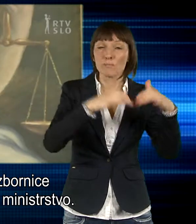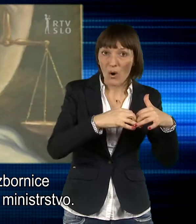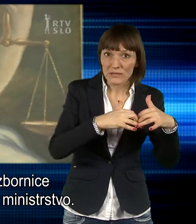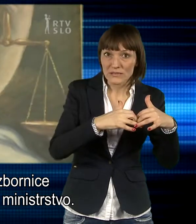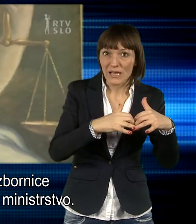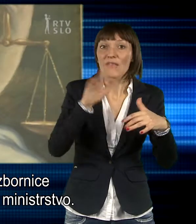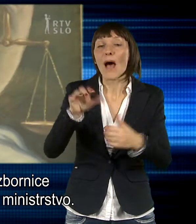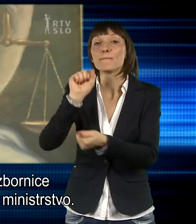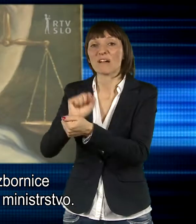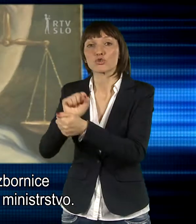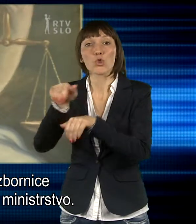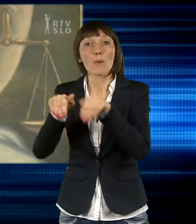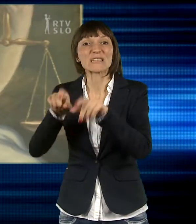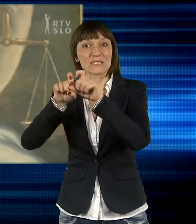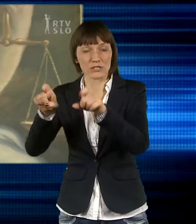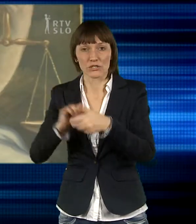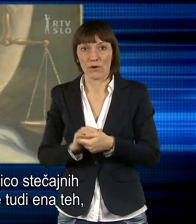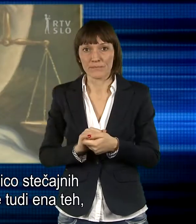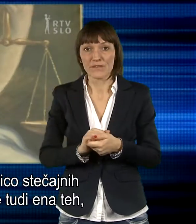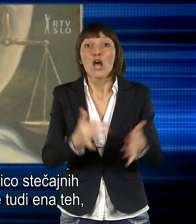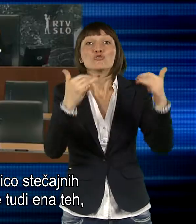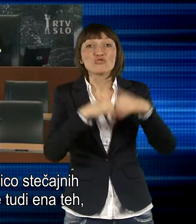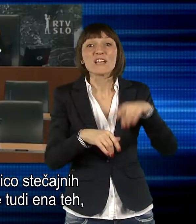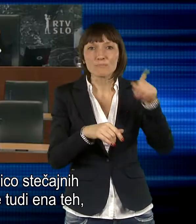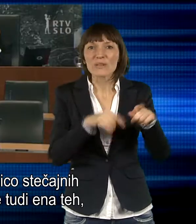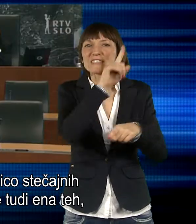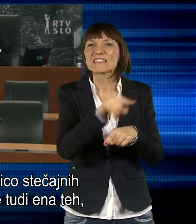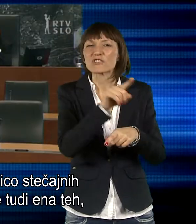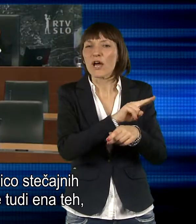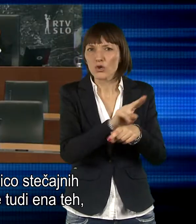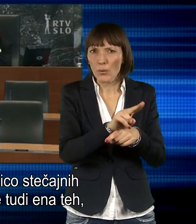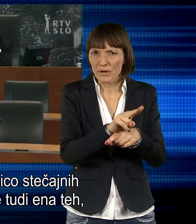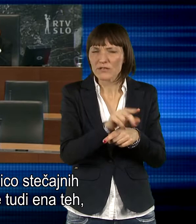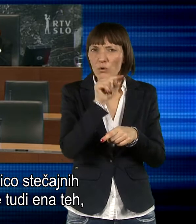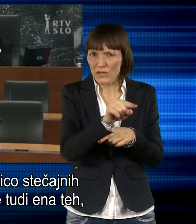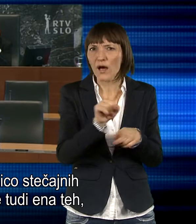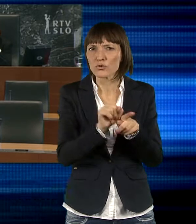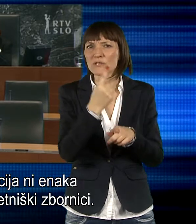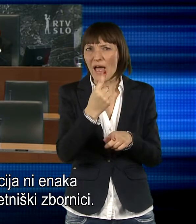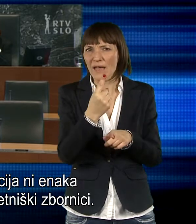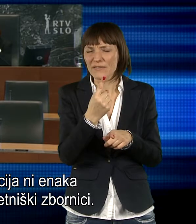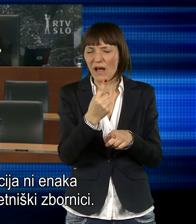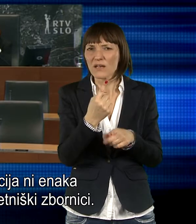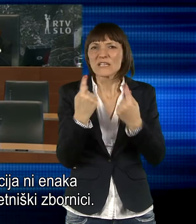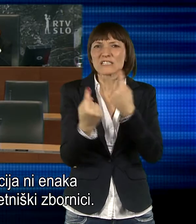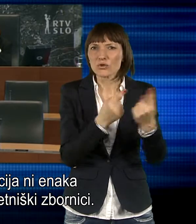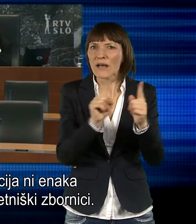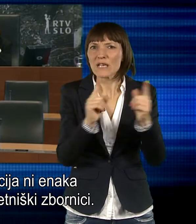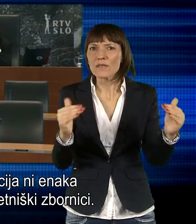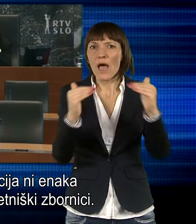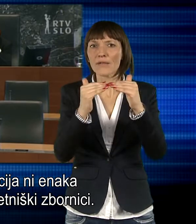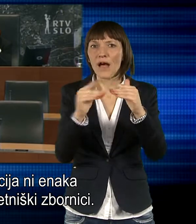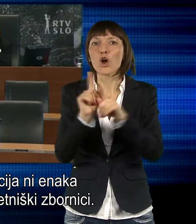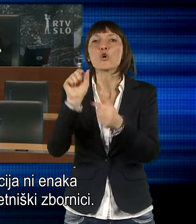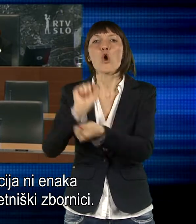na pravosodno ministrstvo. Ko gre za zbornico stečajnih upraviteljev, ta je tudi ena teh, zanesljiva situacija ni enaka kot